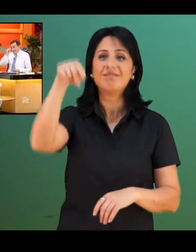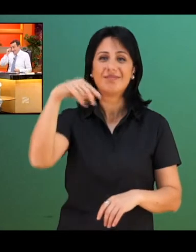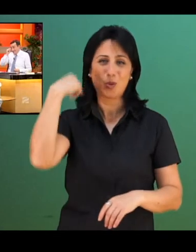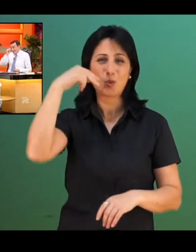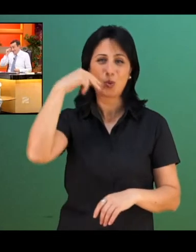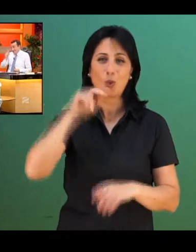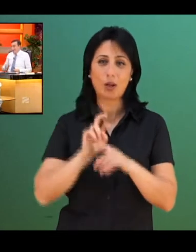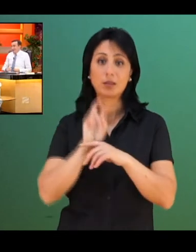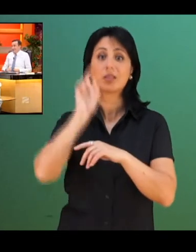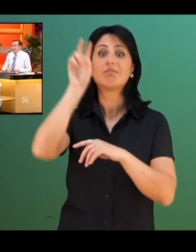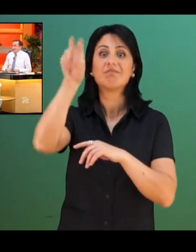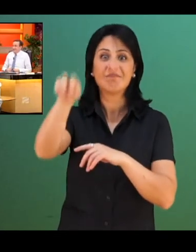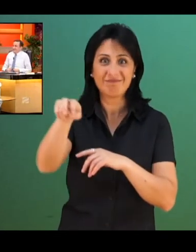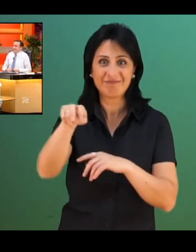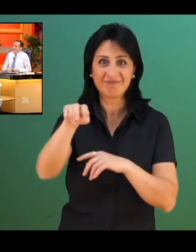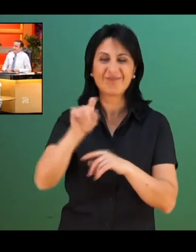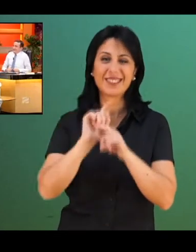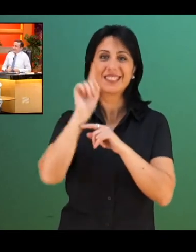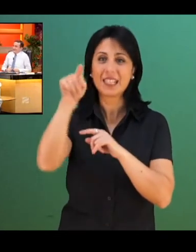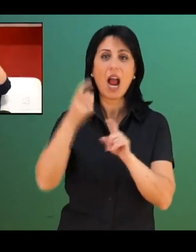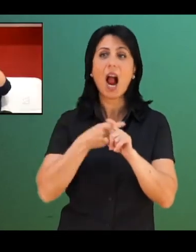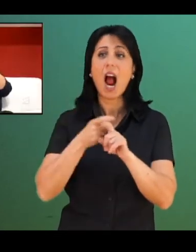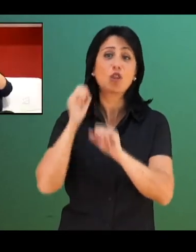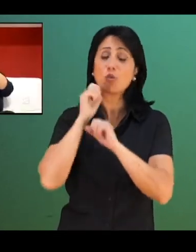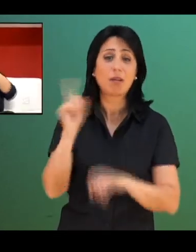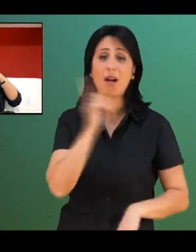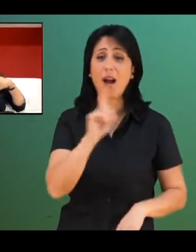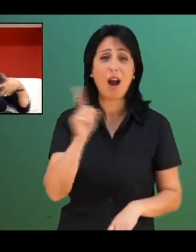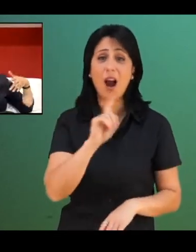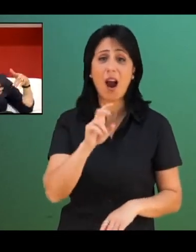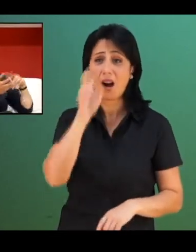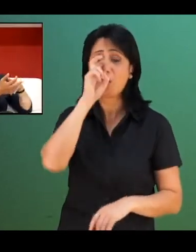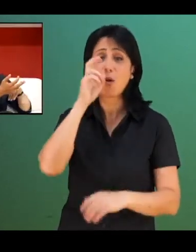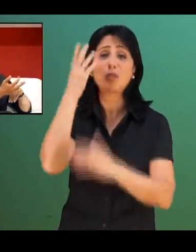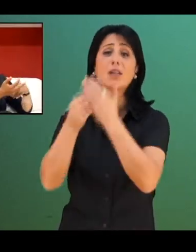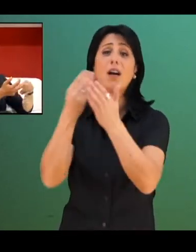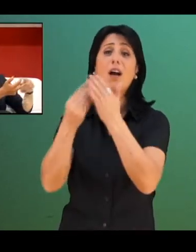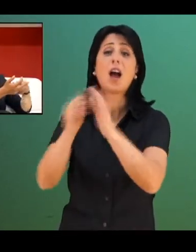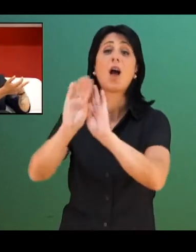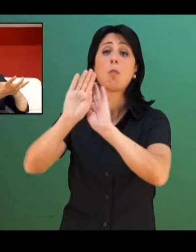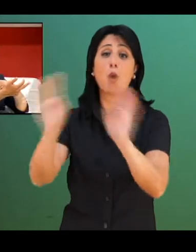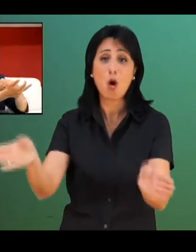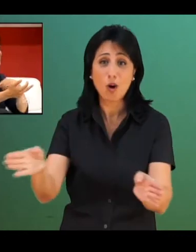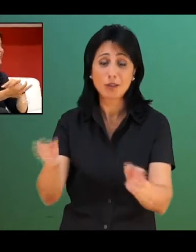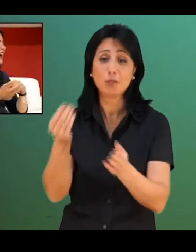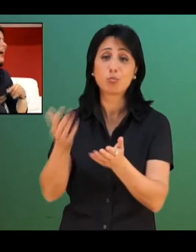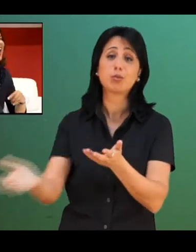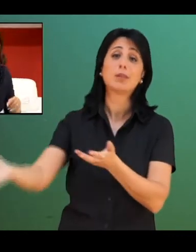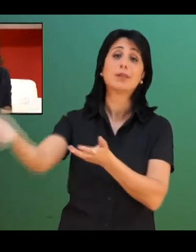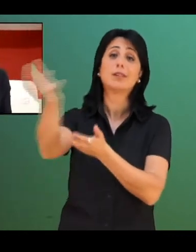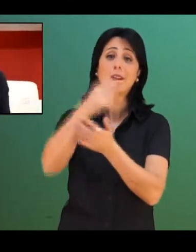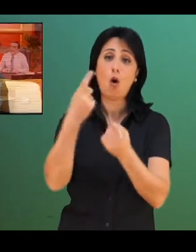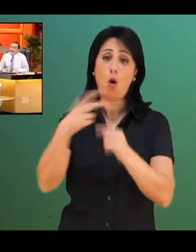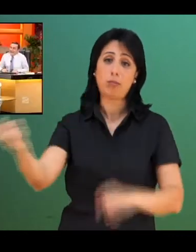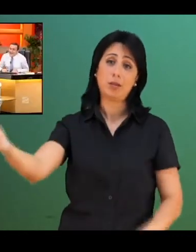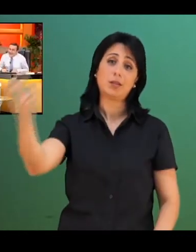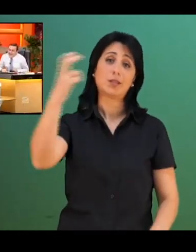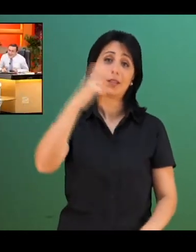მეაქო საფუსოთ მე გადმოვაო მე სოსო კმარცენს